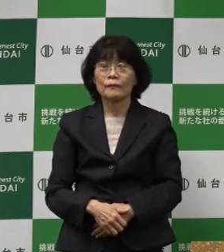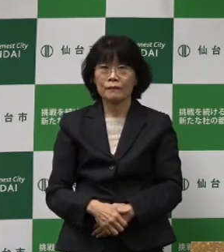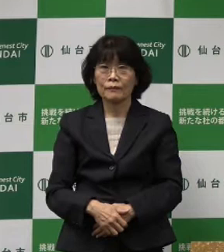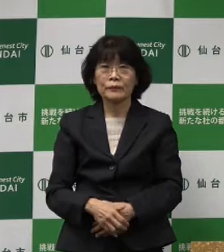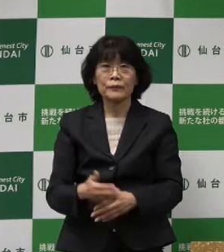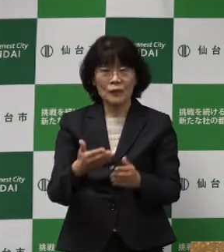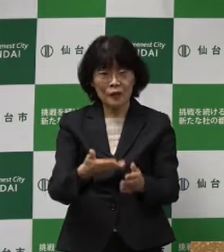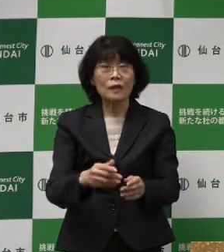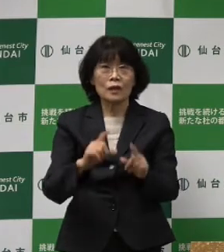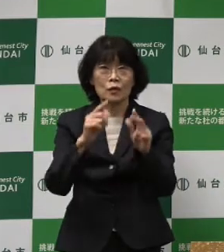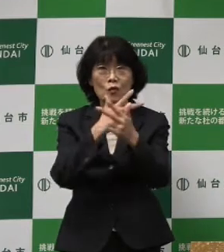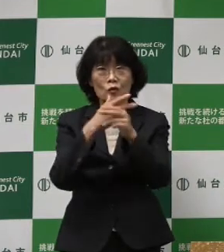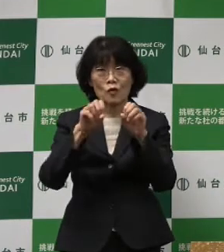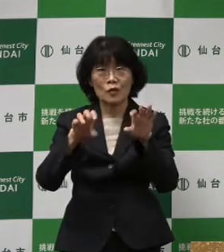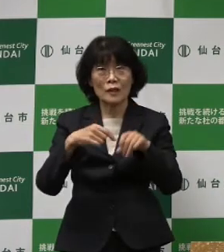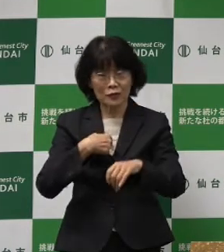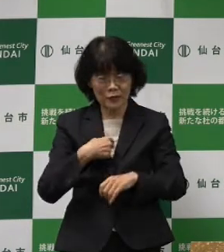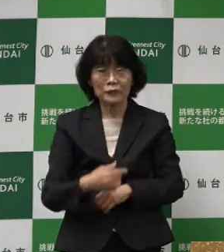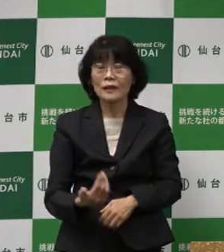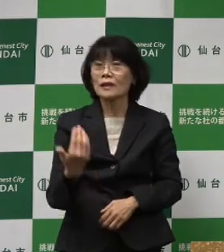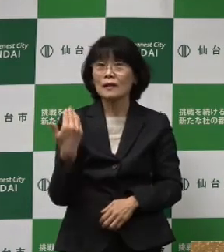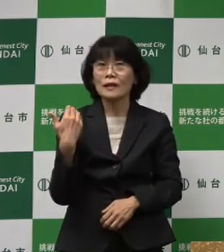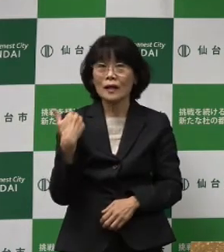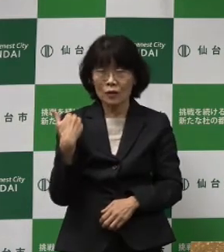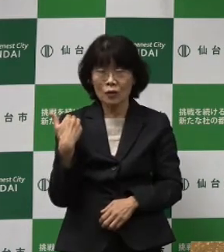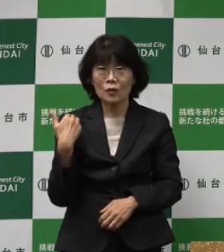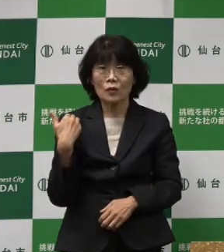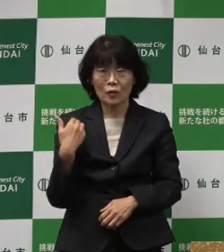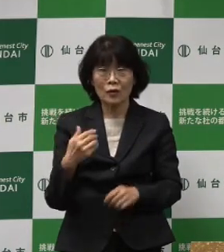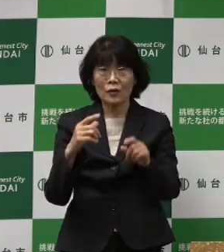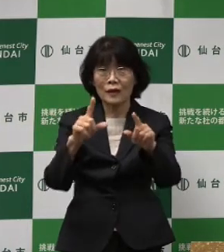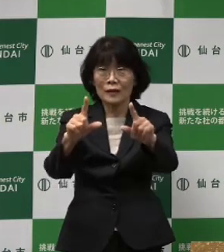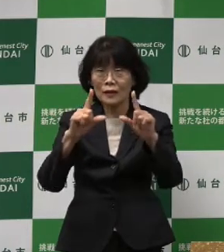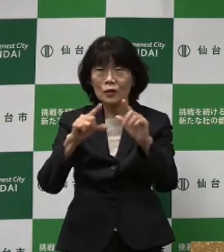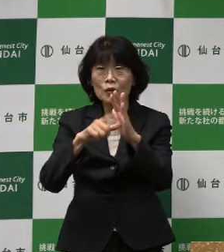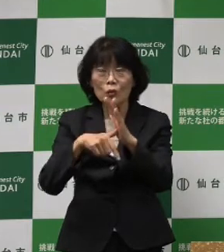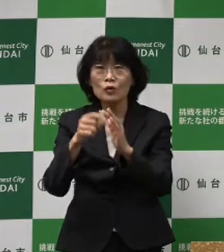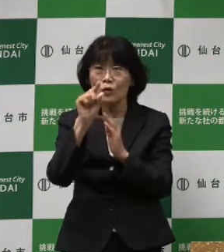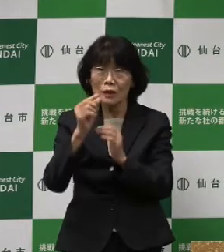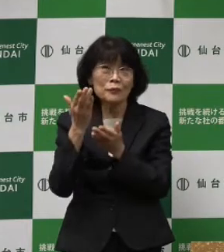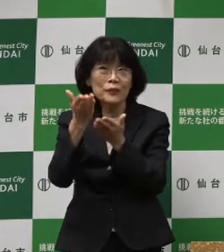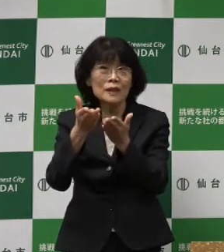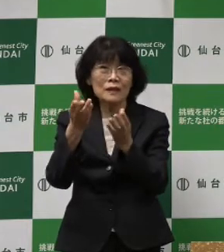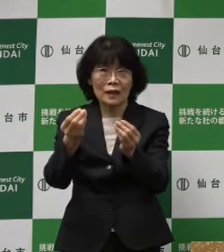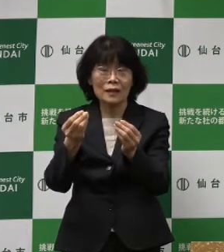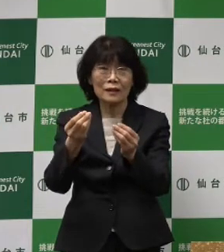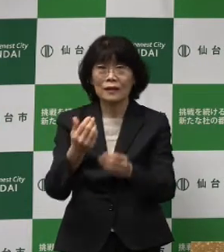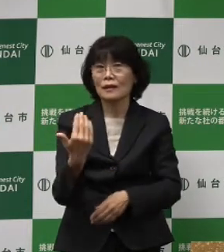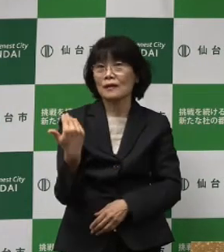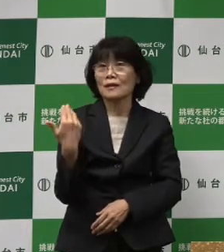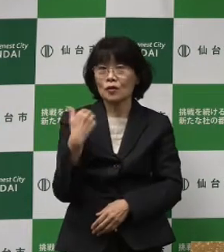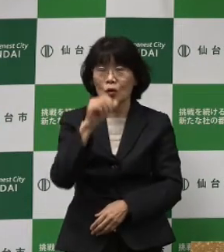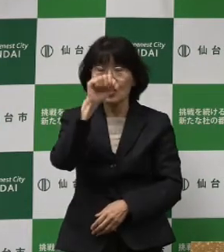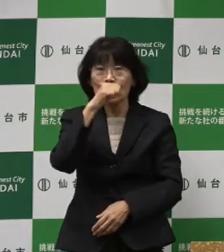はい、東北放送の月と申します。はい、前回のテレ会見でも少しお話しいただいたんですが、先日の衆議院